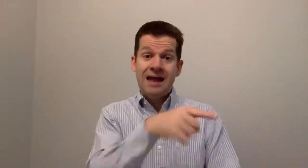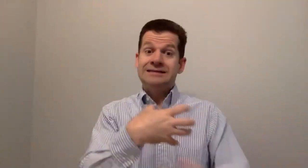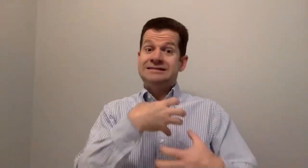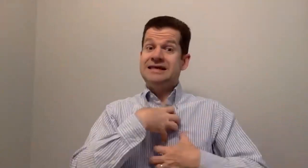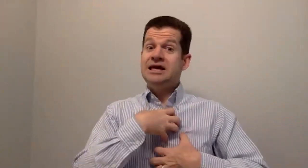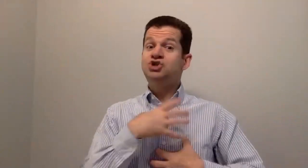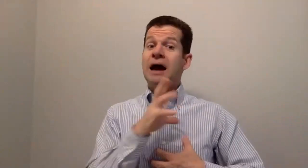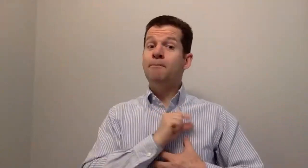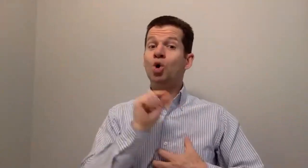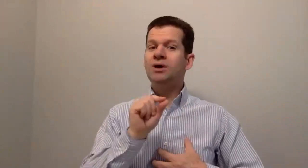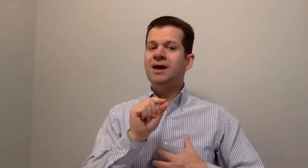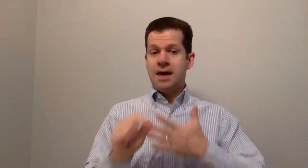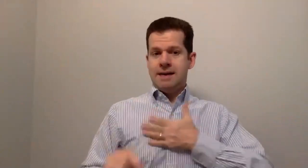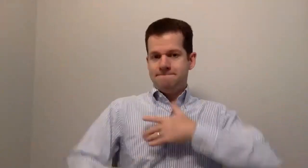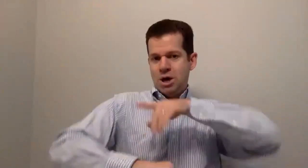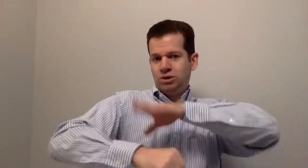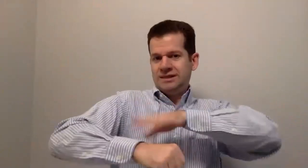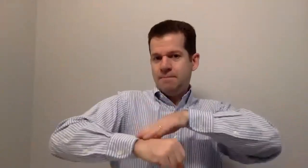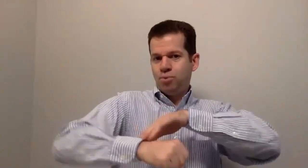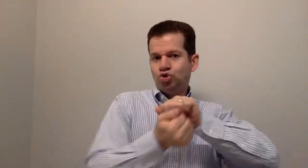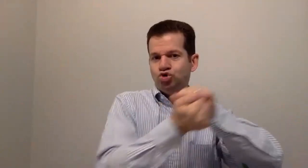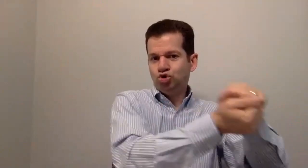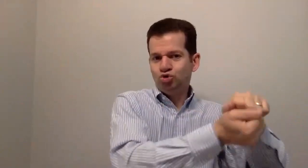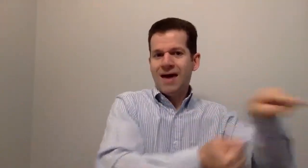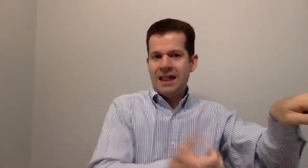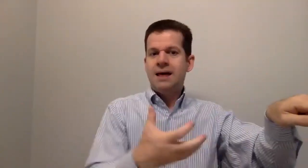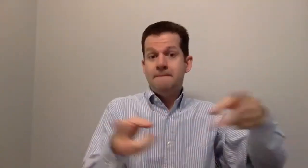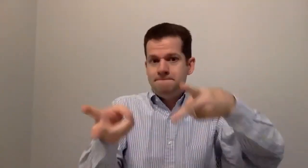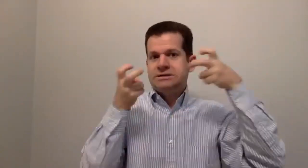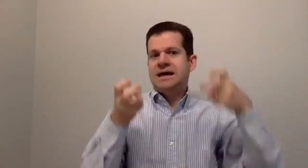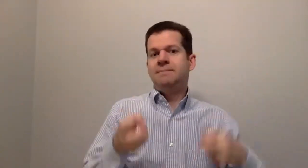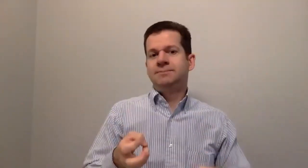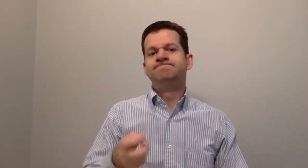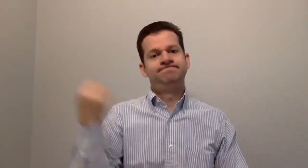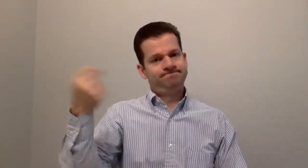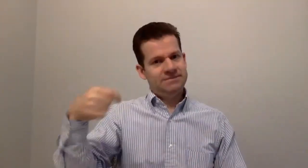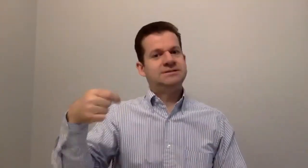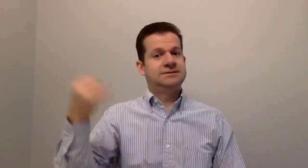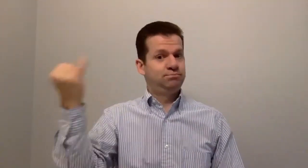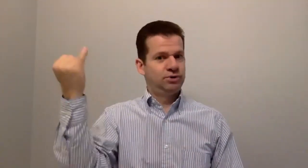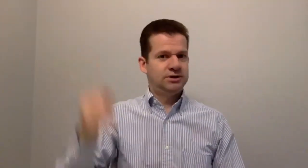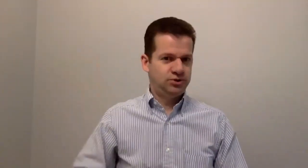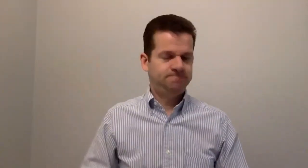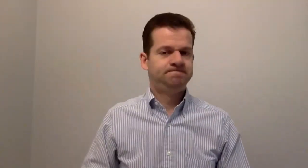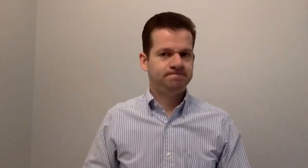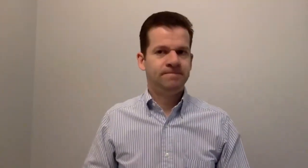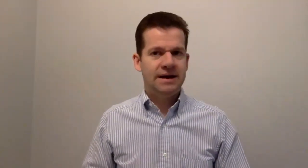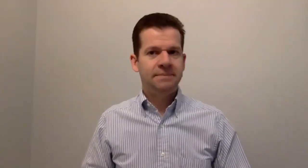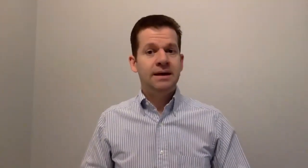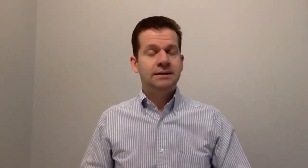Ela sente amor o quê? Meu tempo junto, ela percebe. Precisa, importante. Tá?